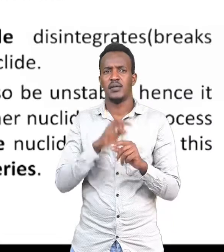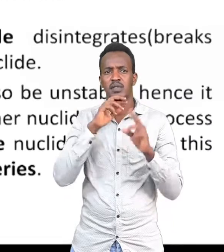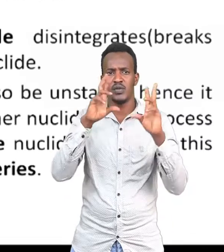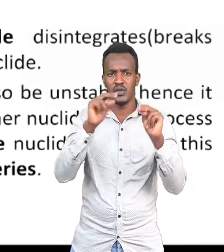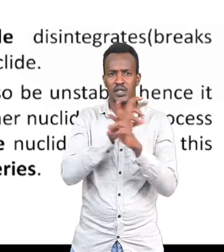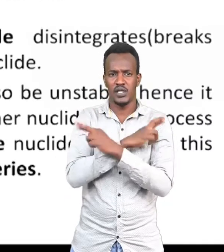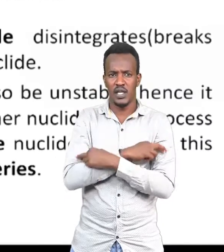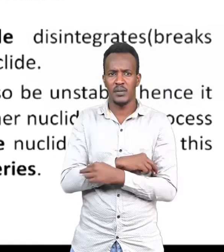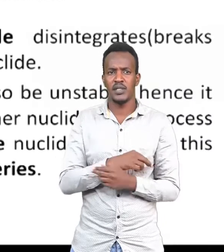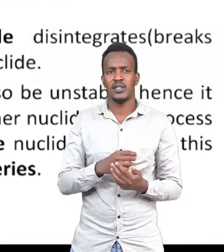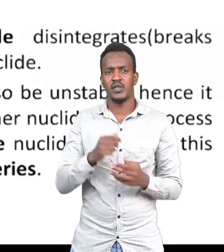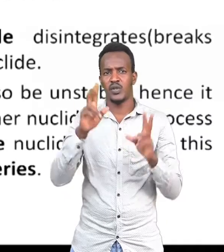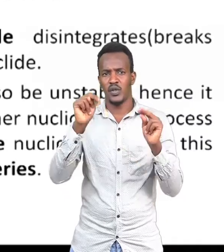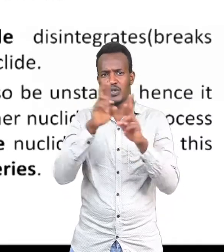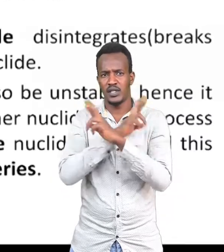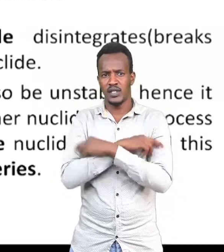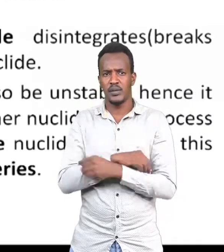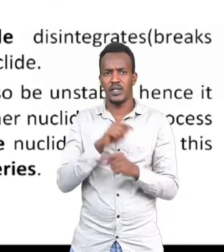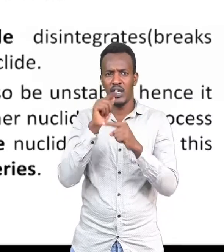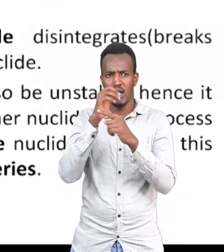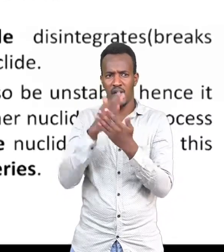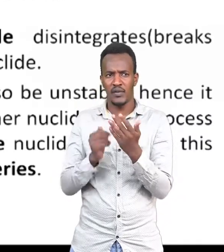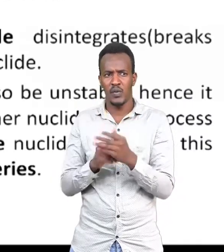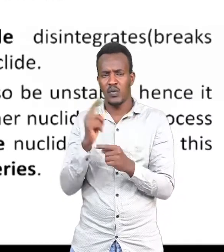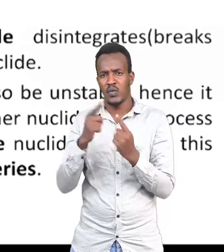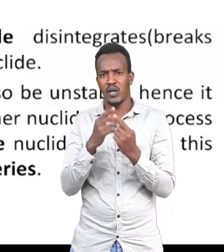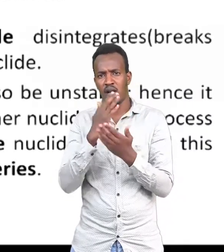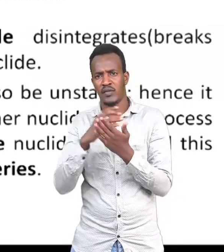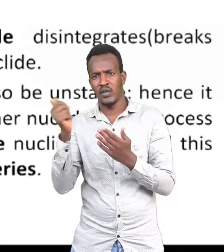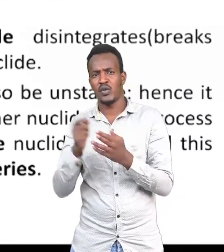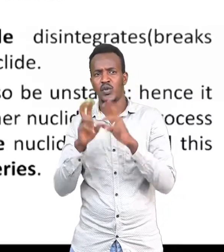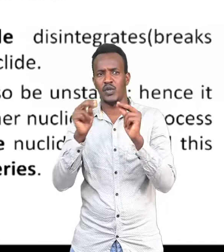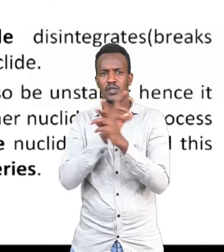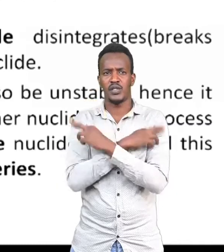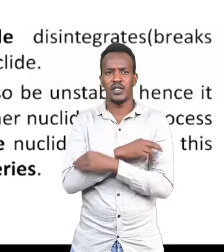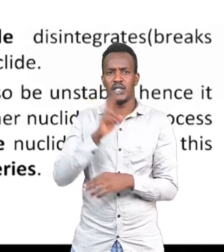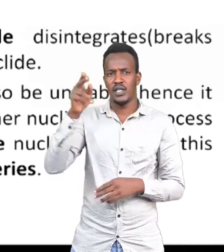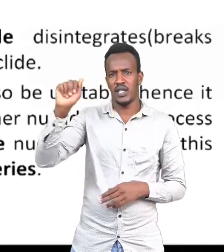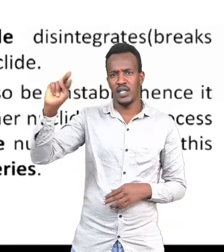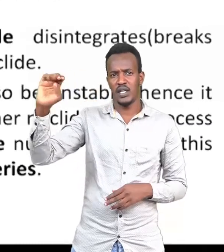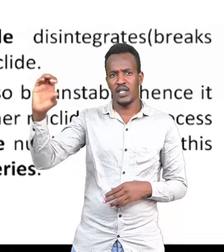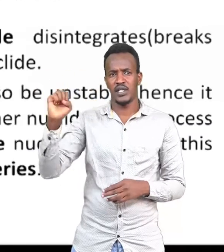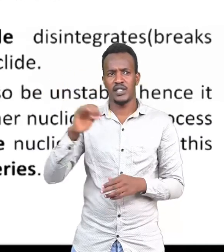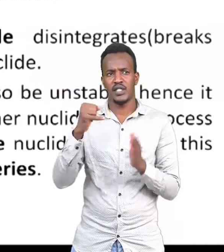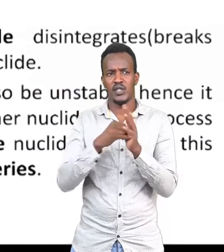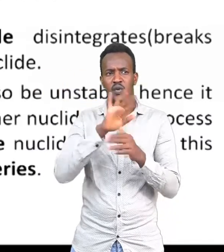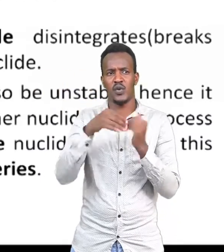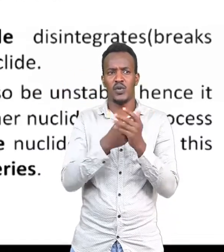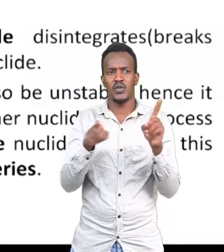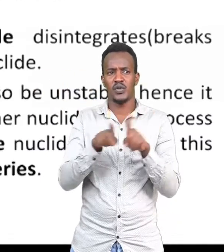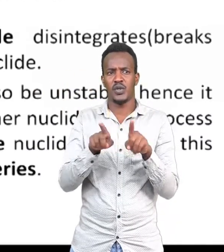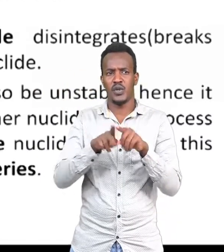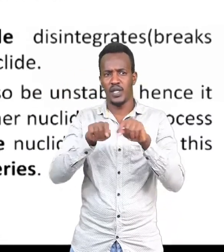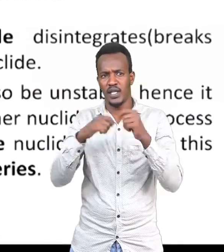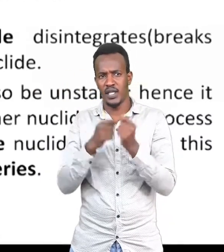unstable. Unstable nucleus baa qaybsantay mid kaleoo markaasi unstable soo baxday, hence it also decays to give another nuclide. Mar